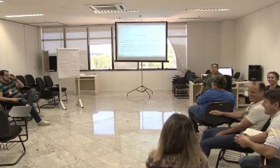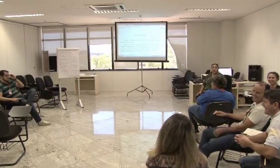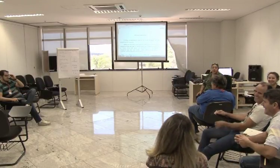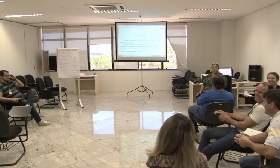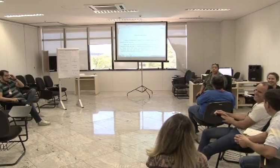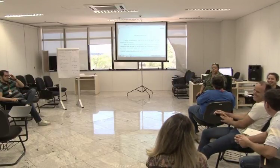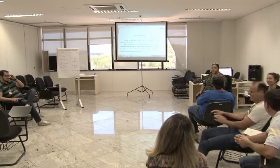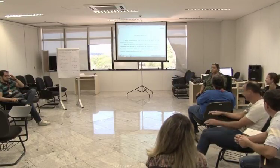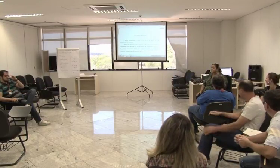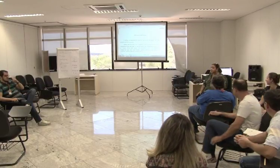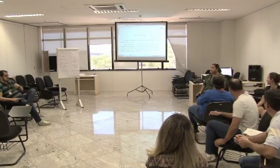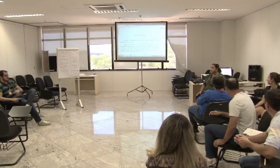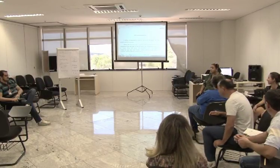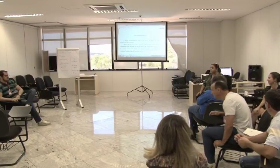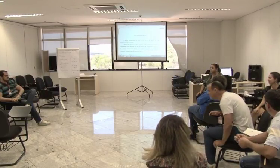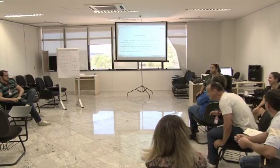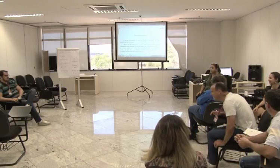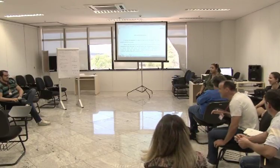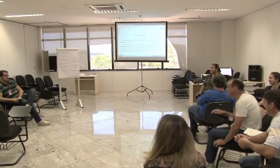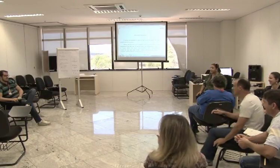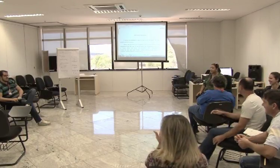Ó, o Odaí está sinalizando.